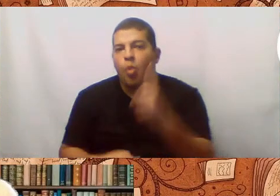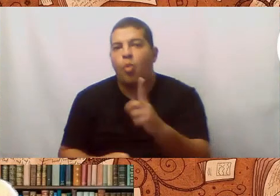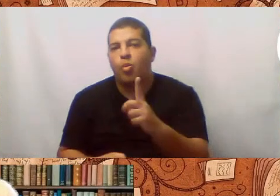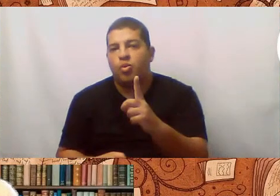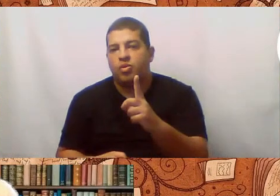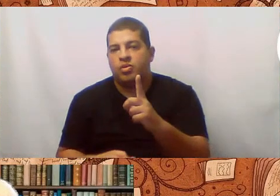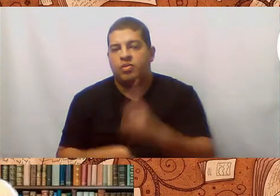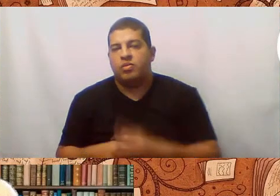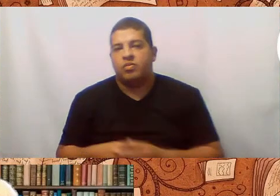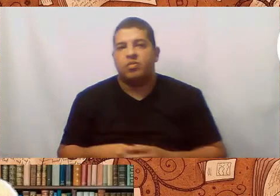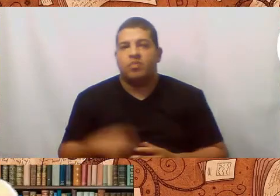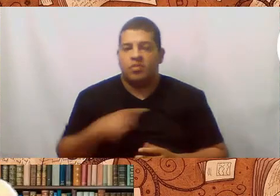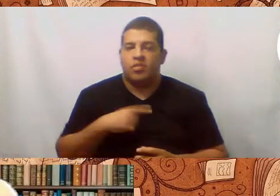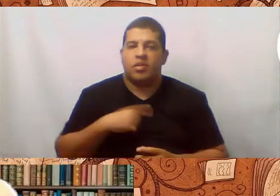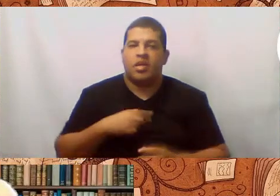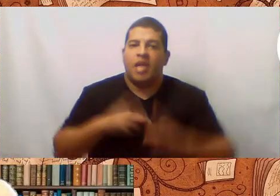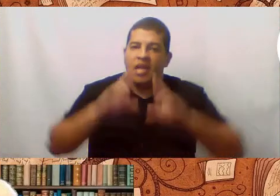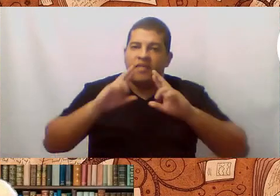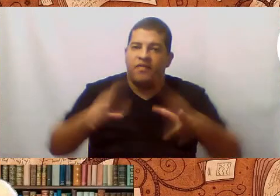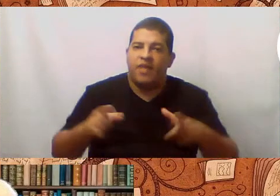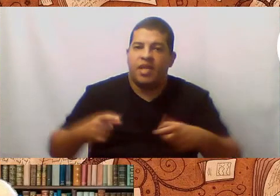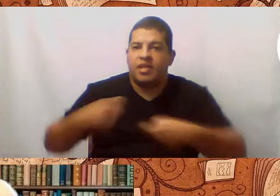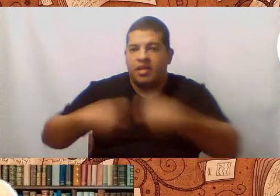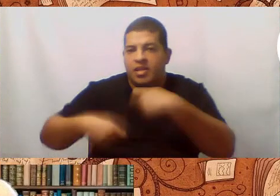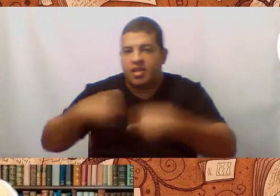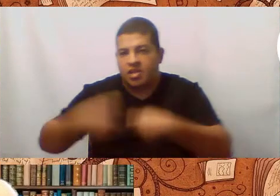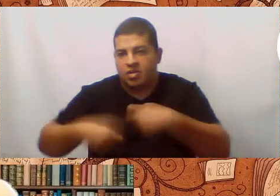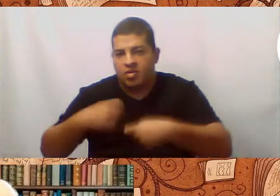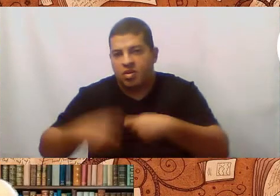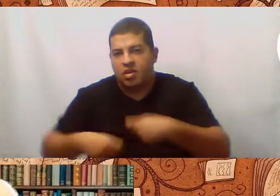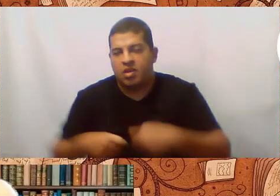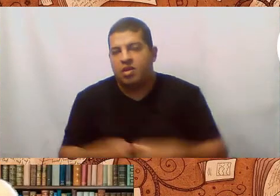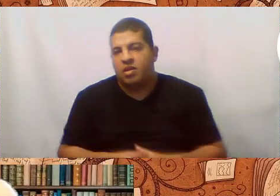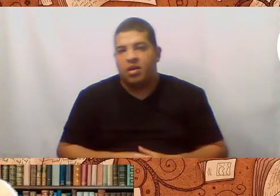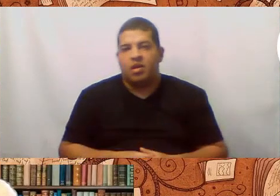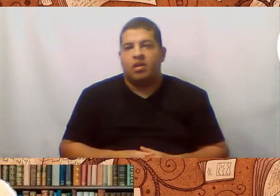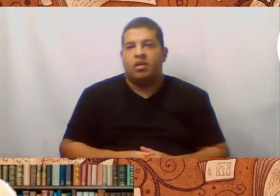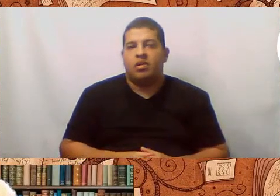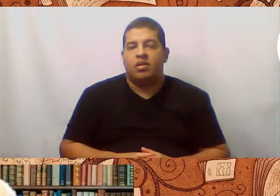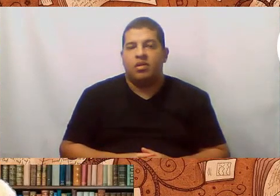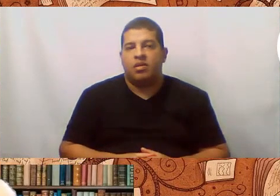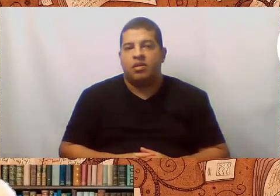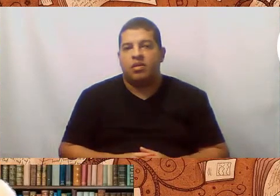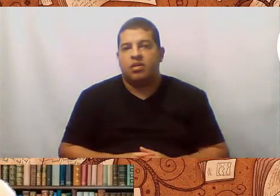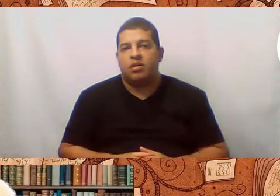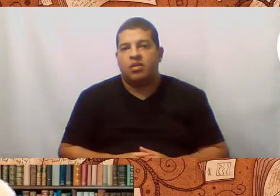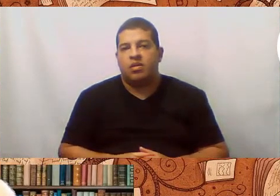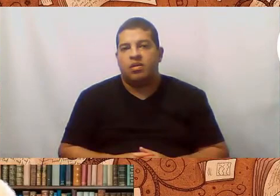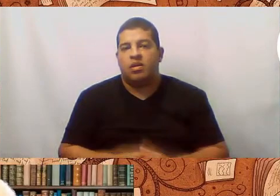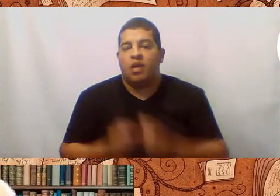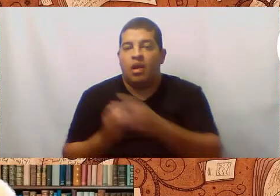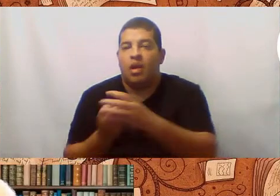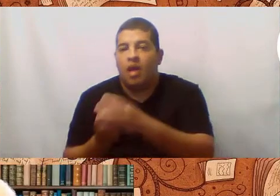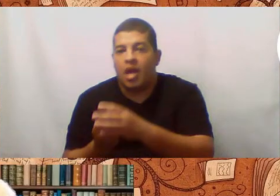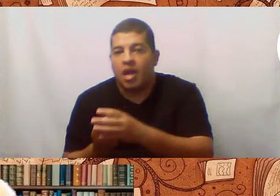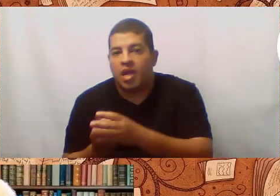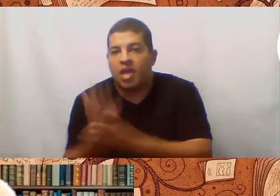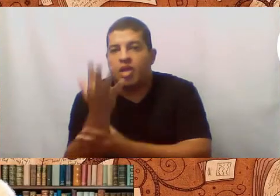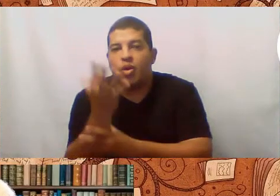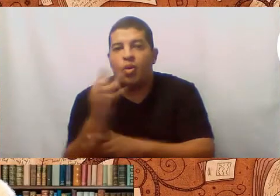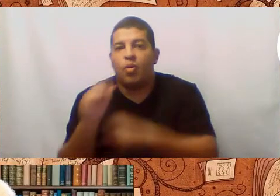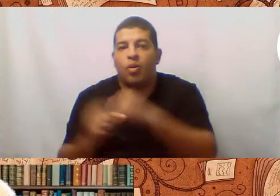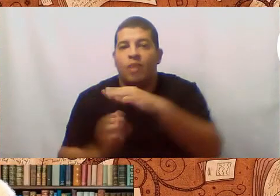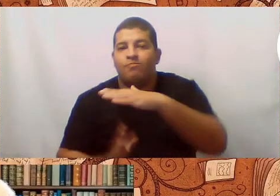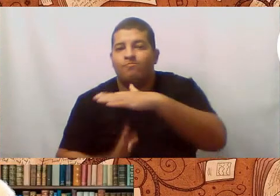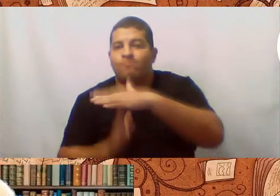da diferença sexual, né? Então, a teoria da diferença sexual criou uma restrição